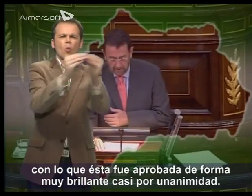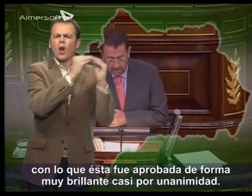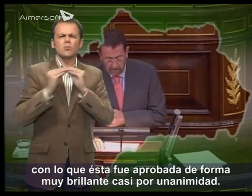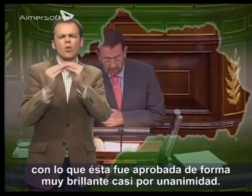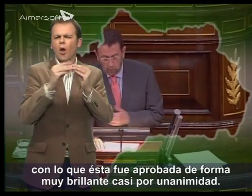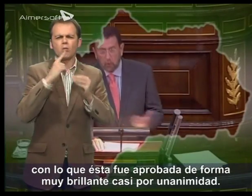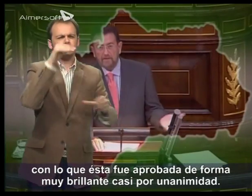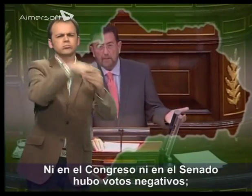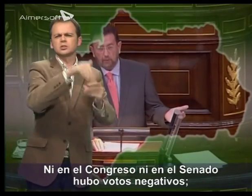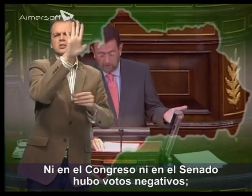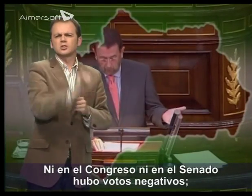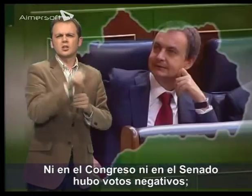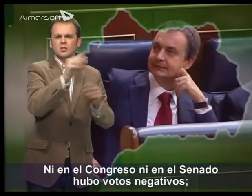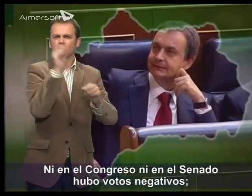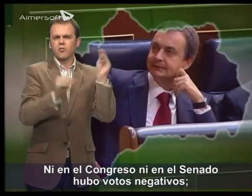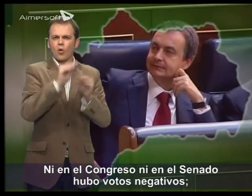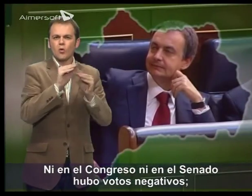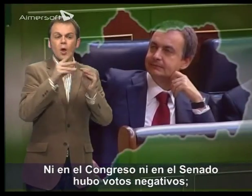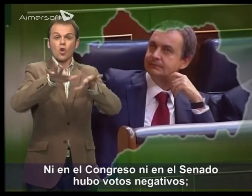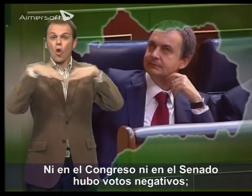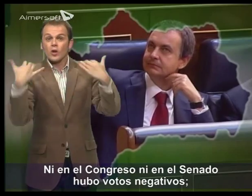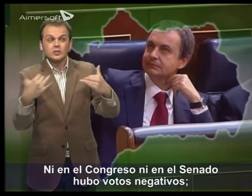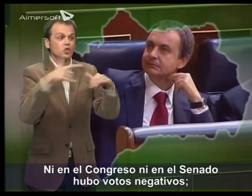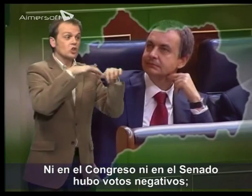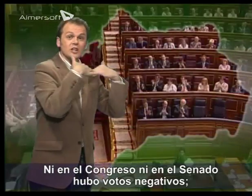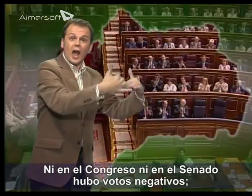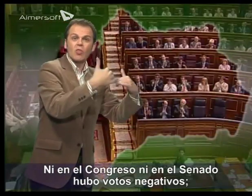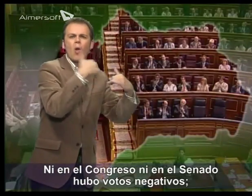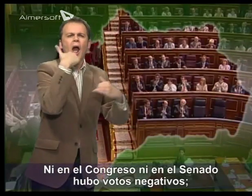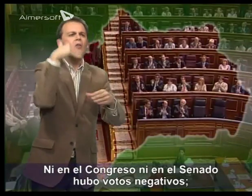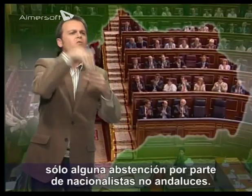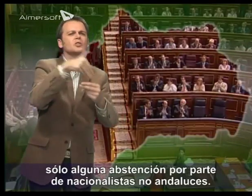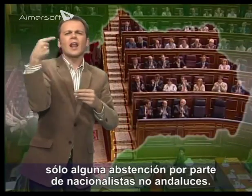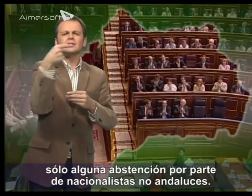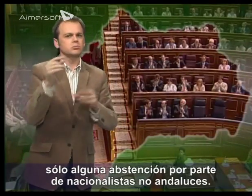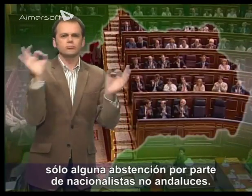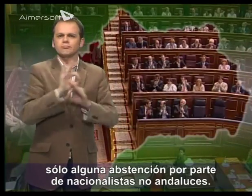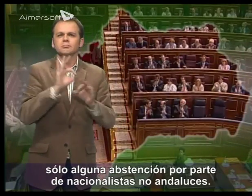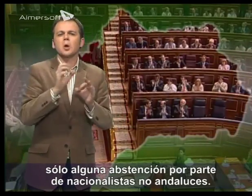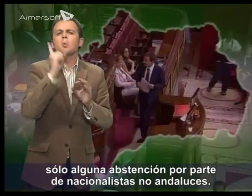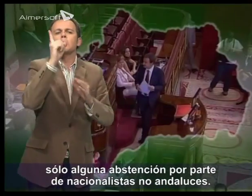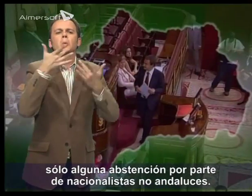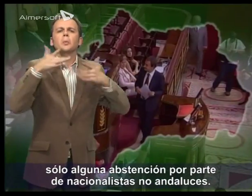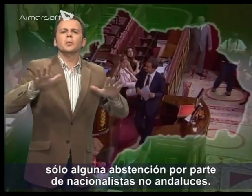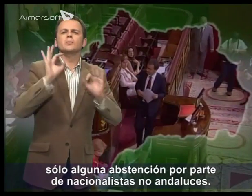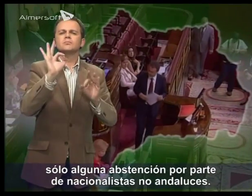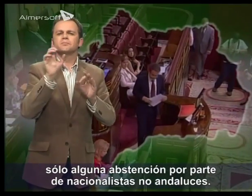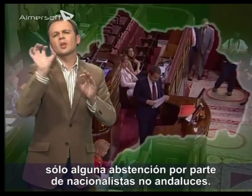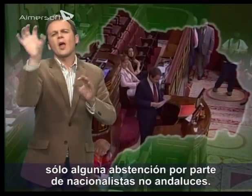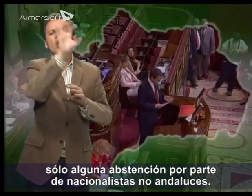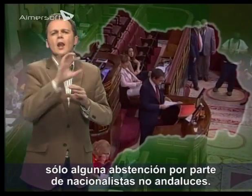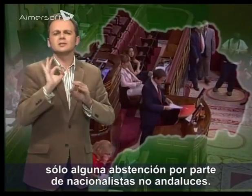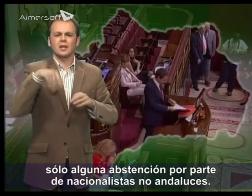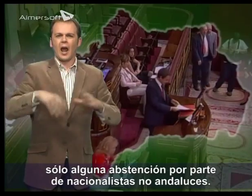por unanimidad. Ni en el Congreso ni en el Senado hubo votos negativos, solo alguna abstención por parte